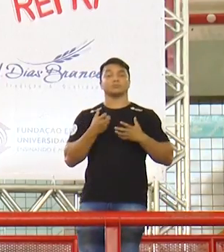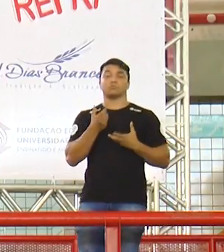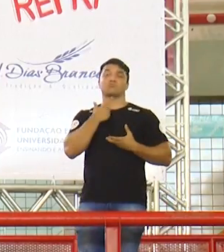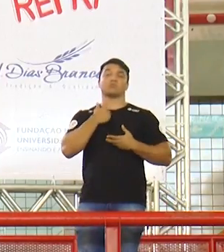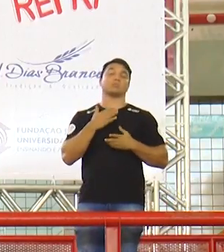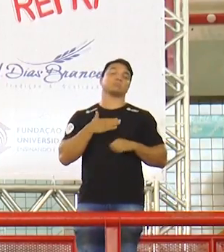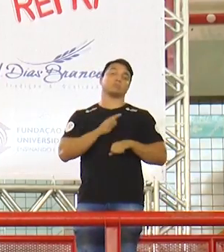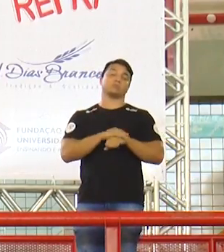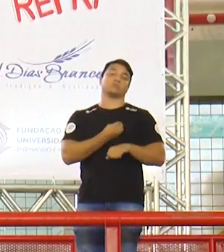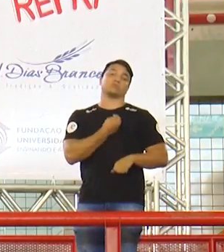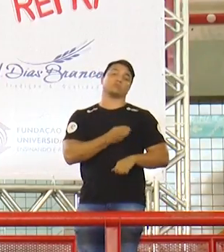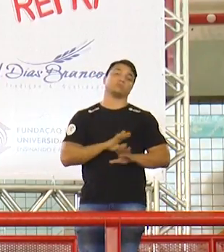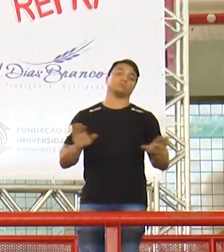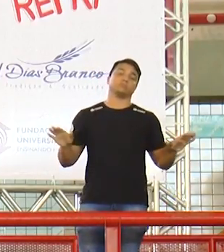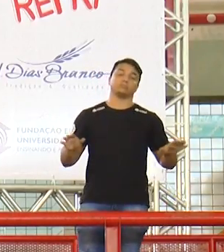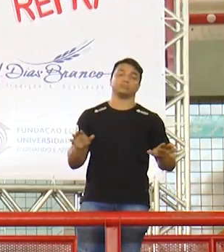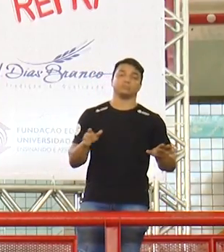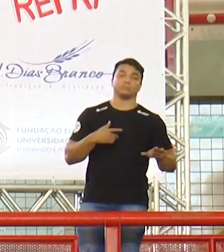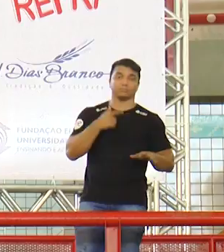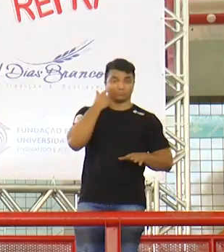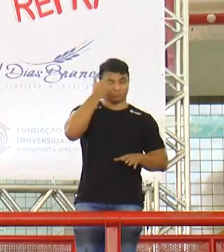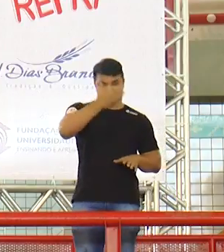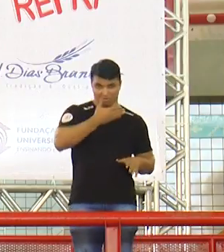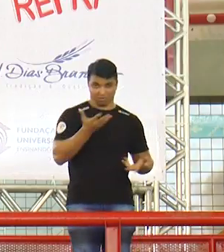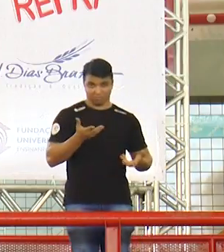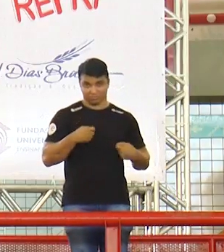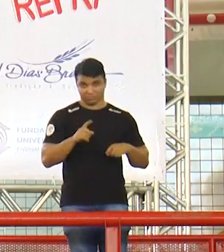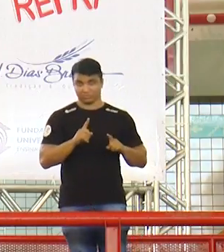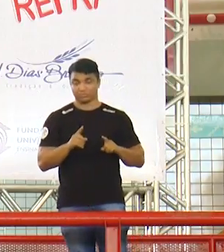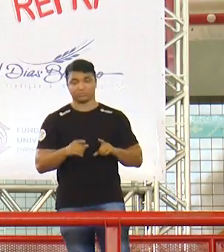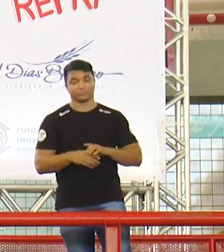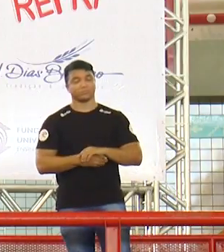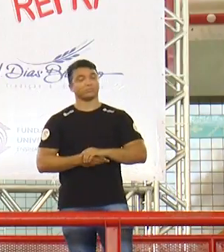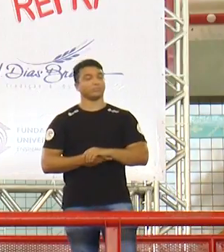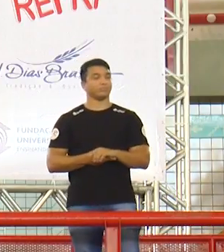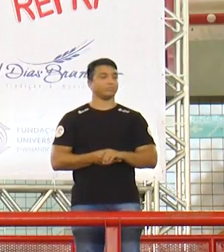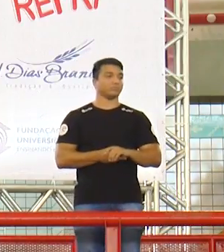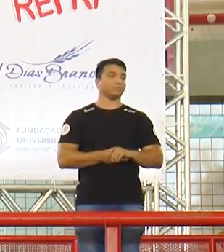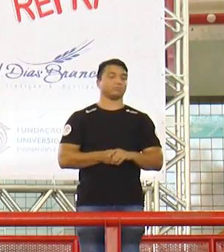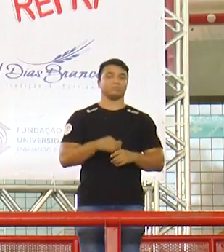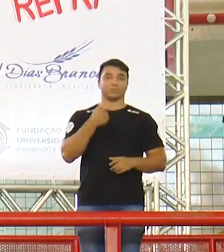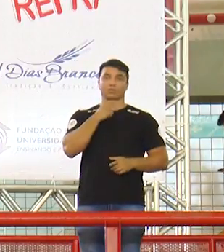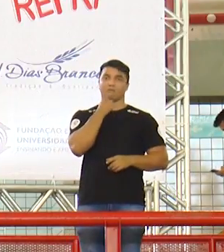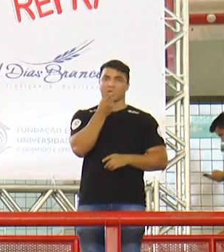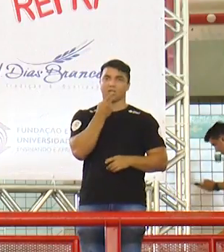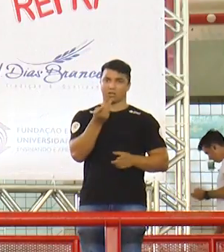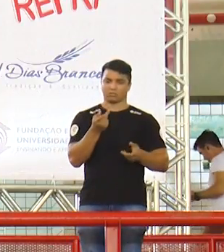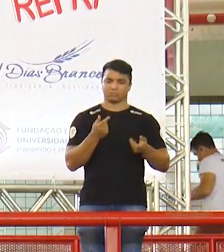quiser, vida é minha. Então te provar agora. Minha palavra basta.